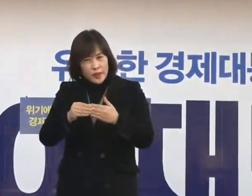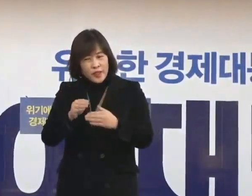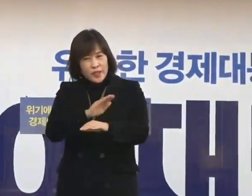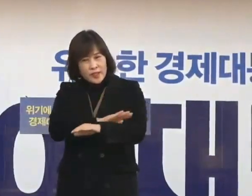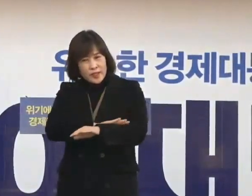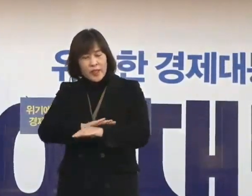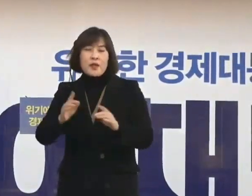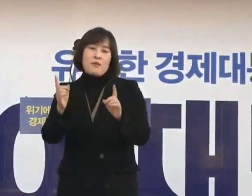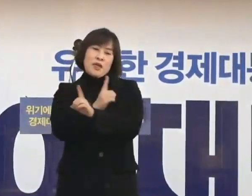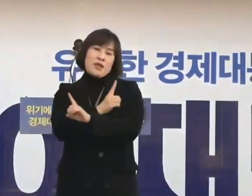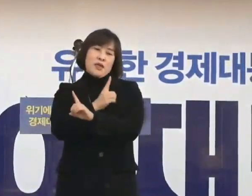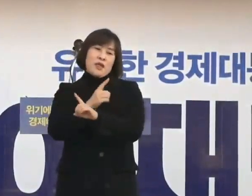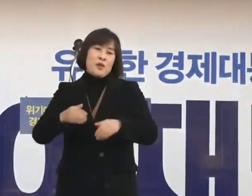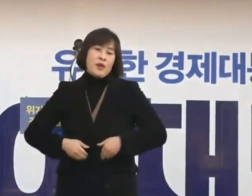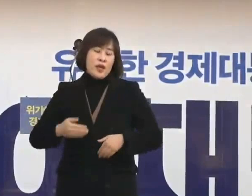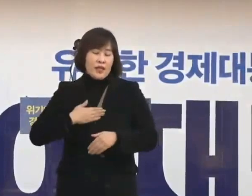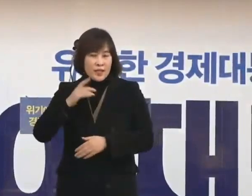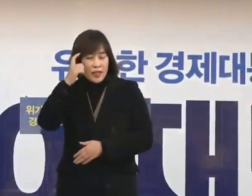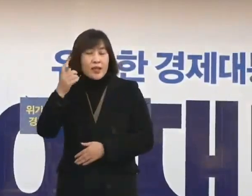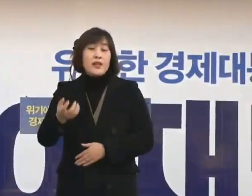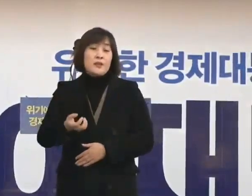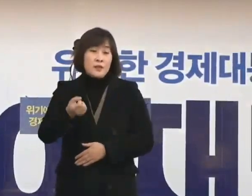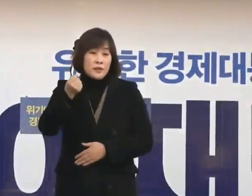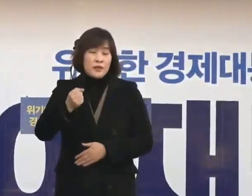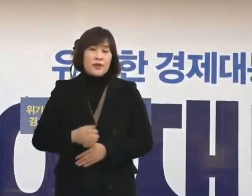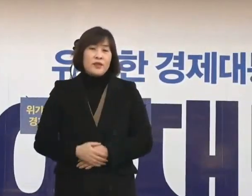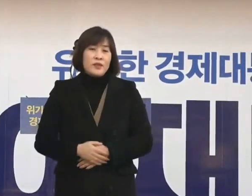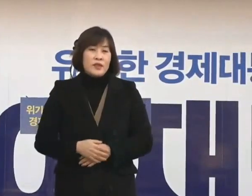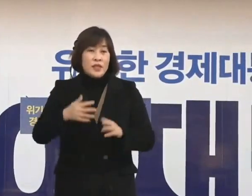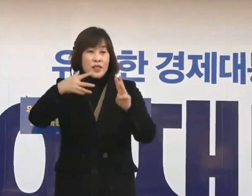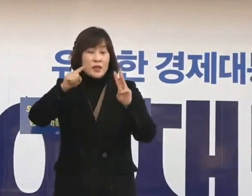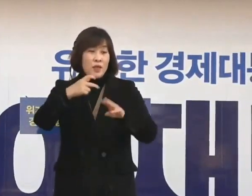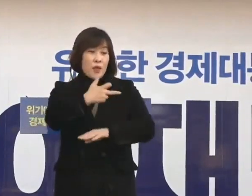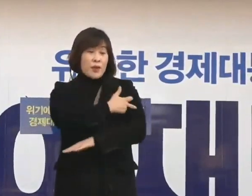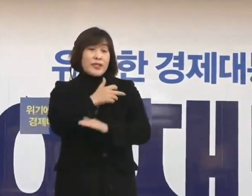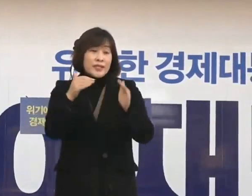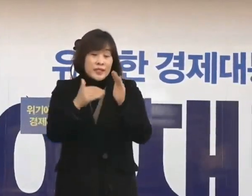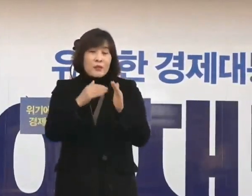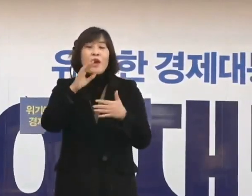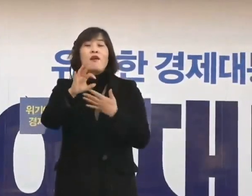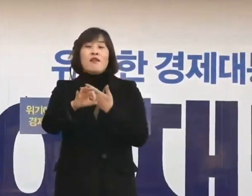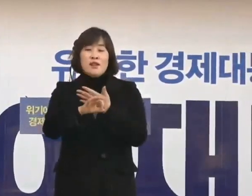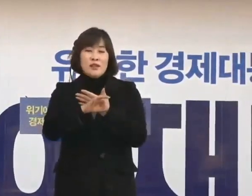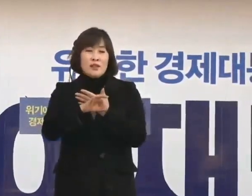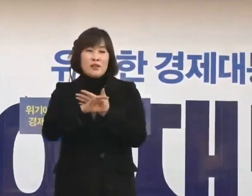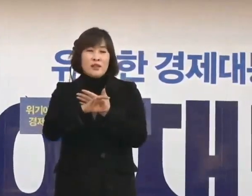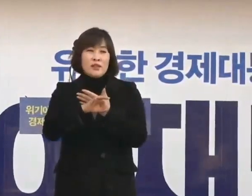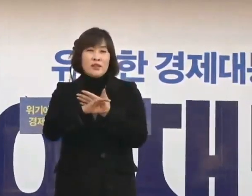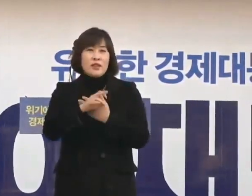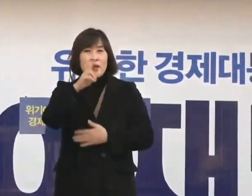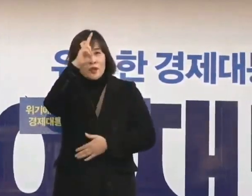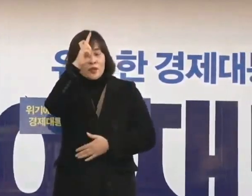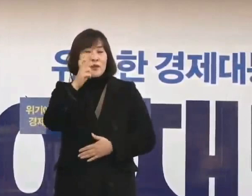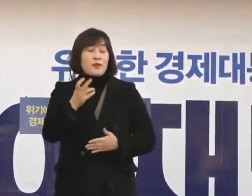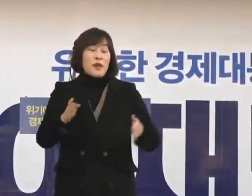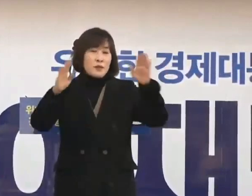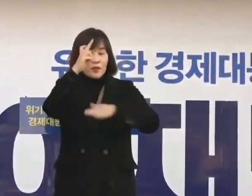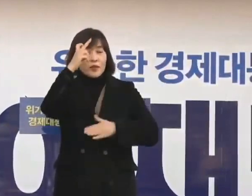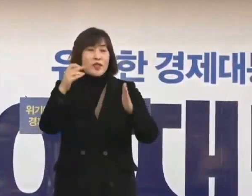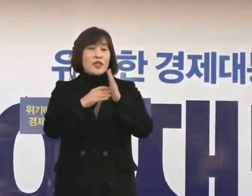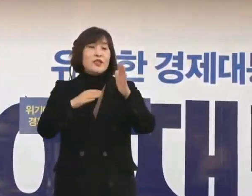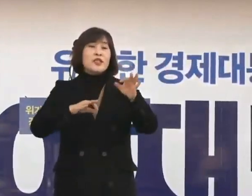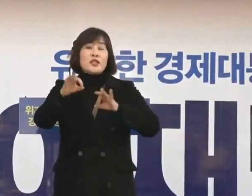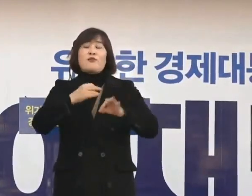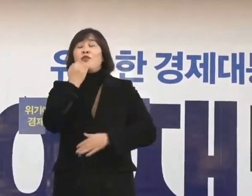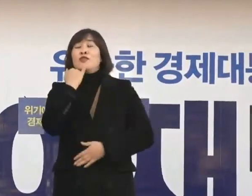스마트하게 바뀌어야 한다는 게 저의 신념이고, 3차 접종까지 했으면 12시까지는 영업하게 해도 아무